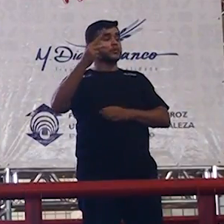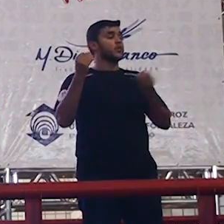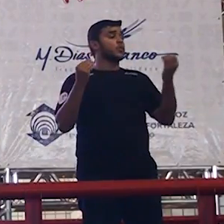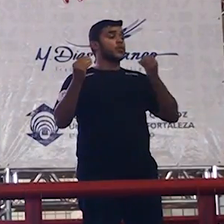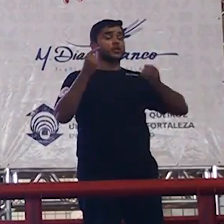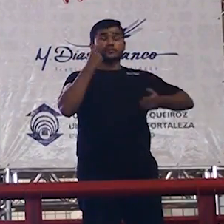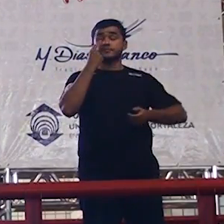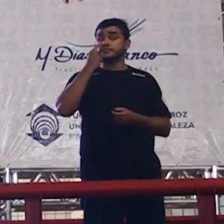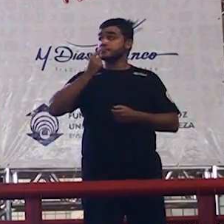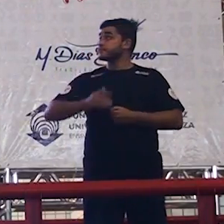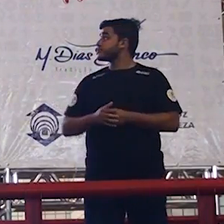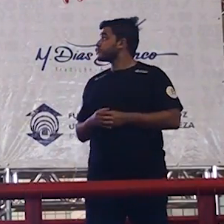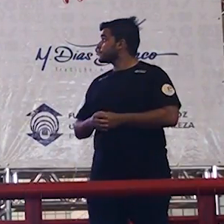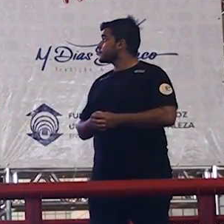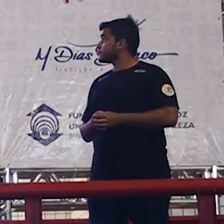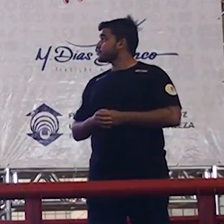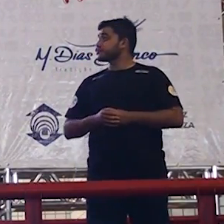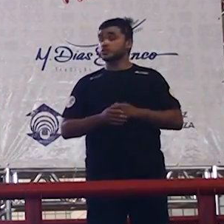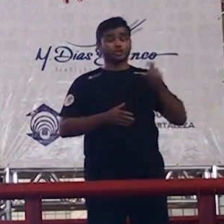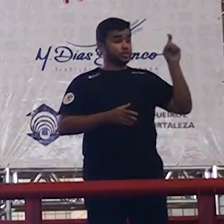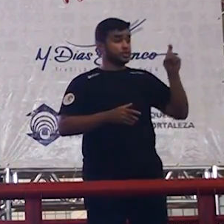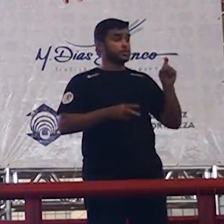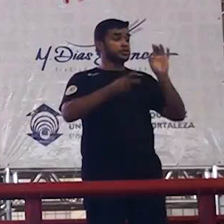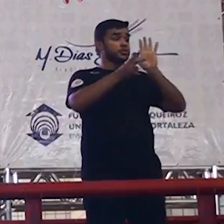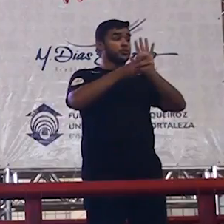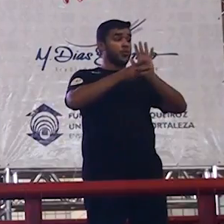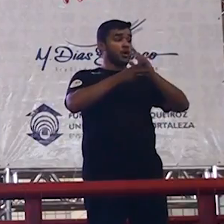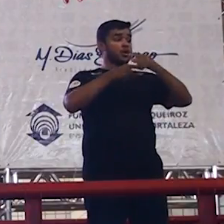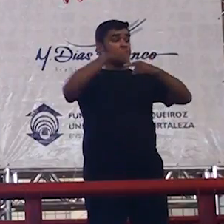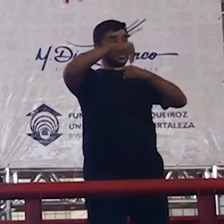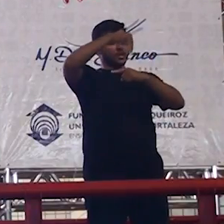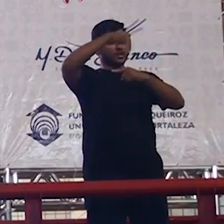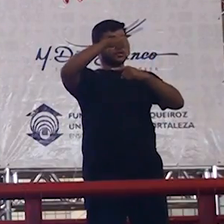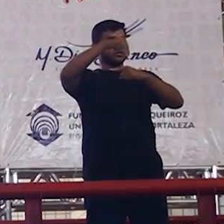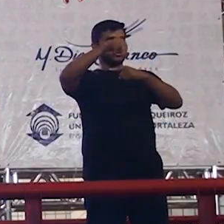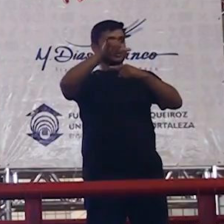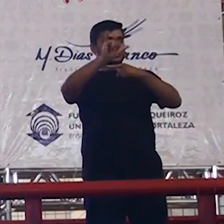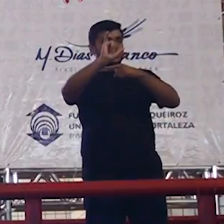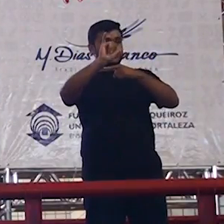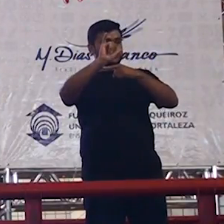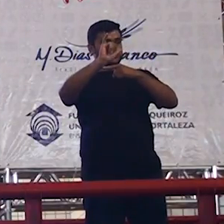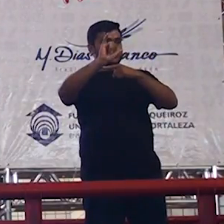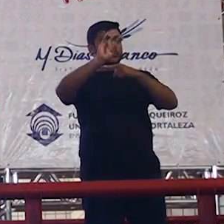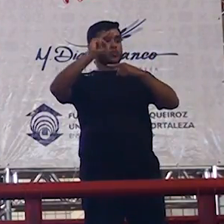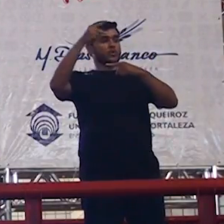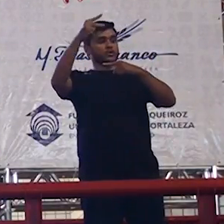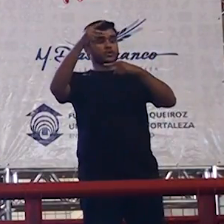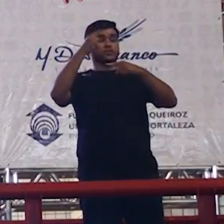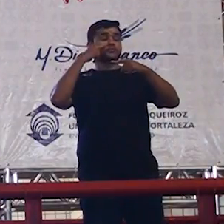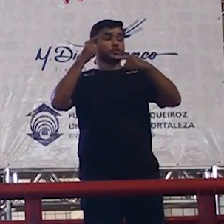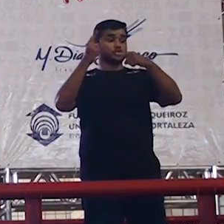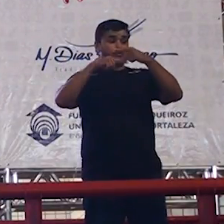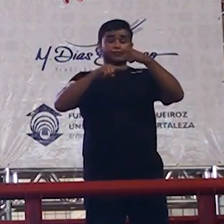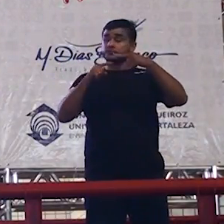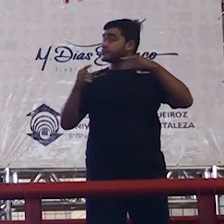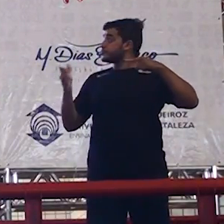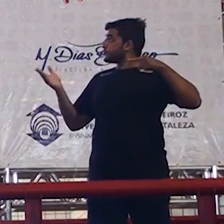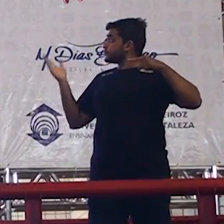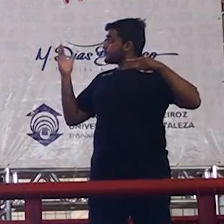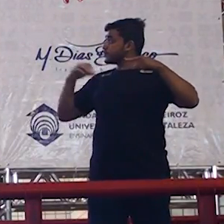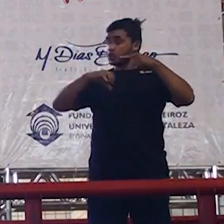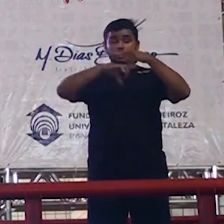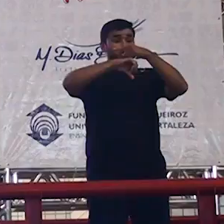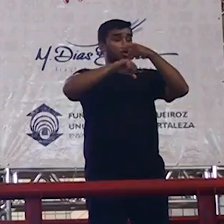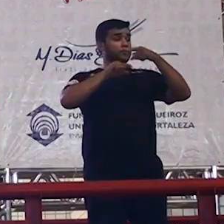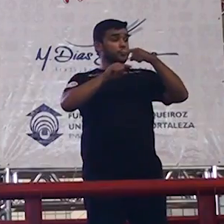Então, X será NY ao quadrado dividido por 9Y ao quadrado, elimino Y ao quadrado